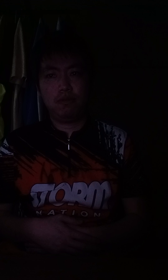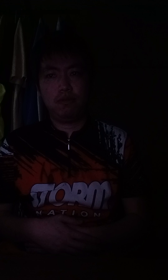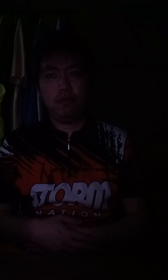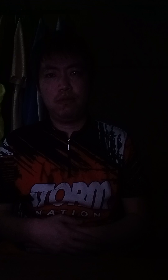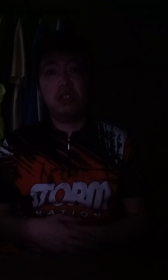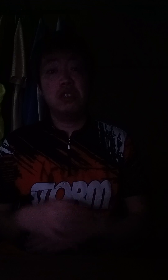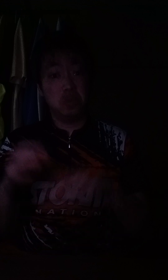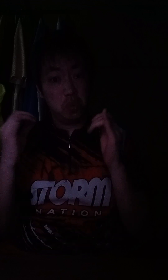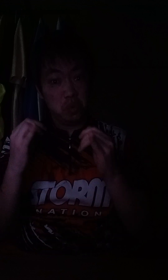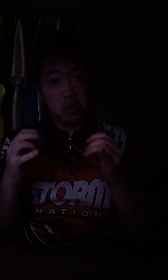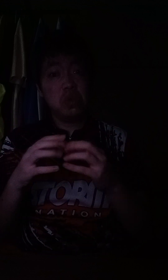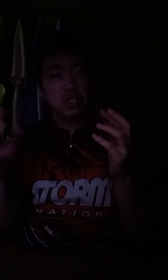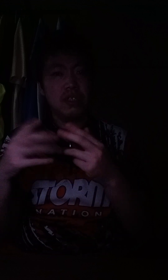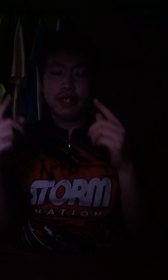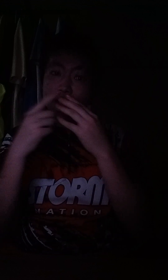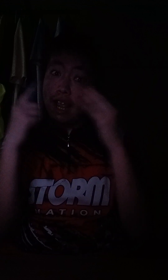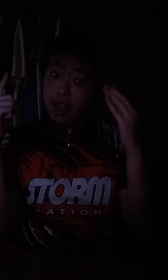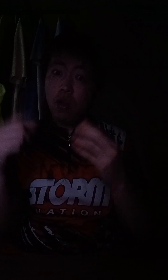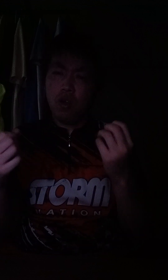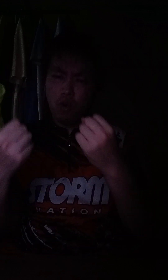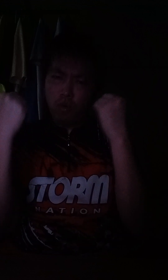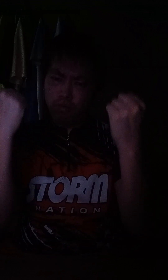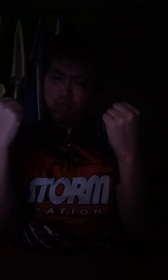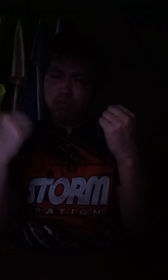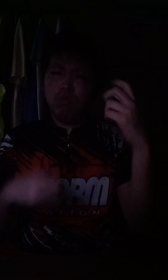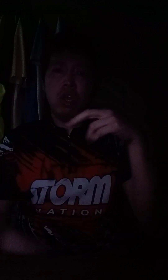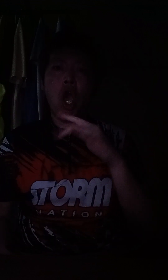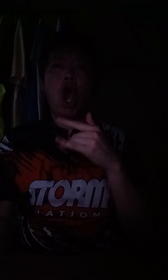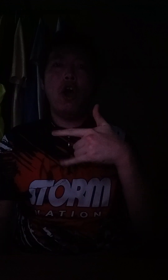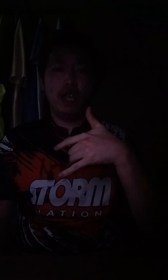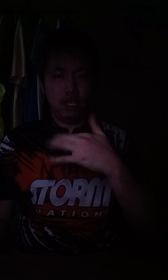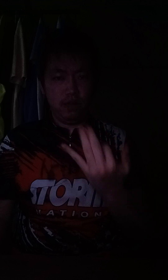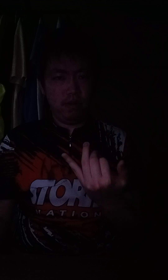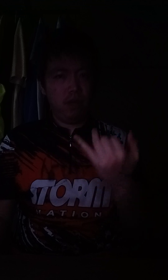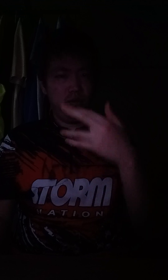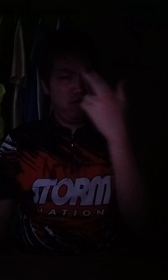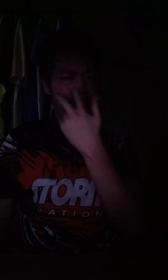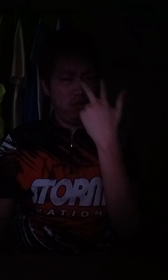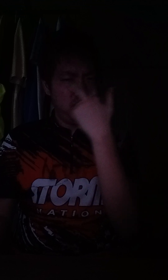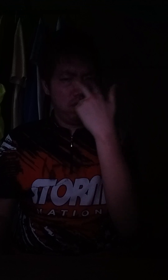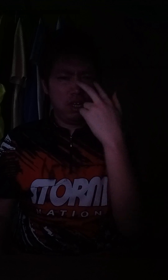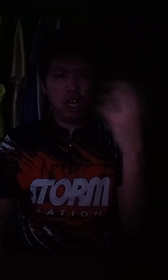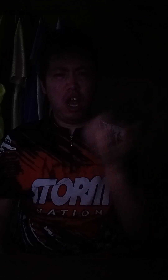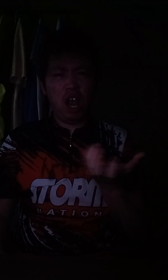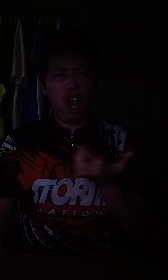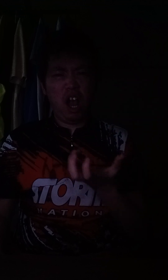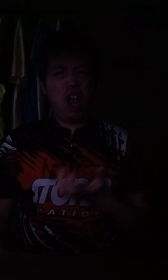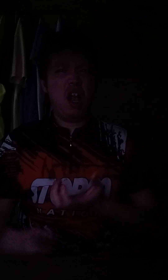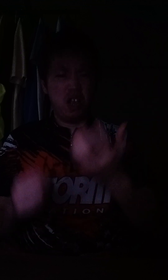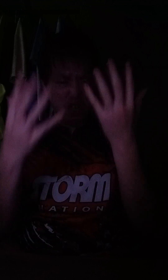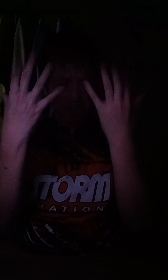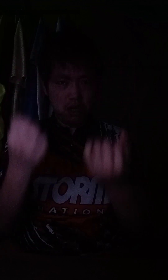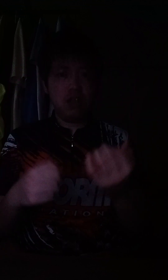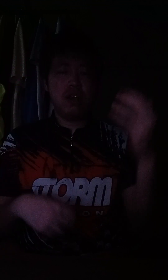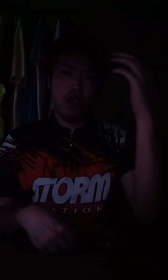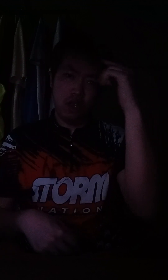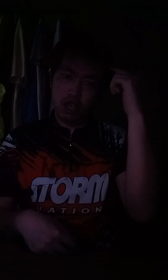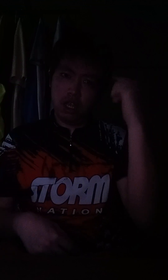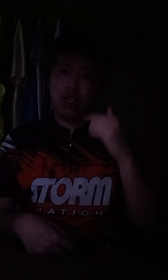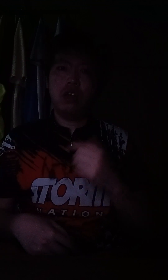겉으로 보기엔 늘 밝고 건강해 보이는 현아지만 눈에 보이지 않는 아픔들이 많은 아이이기에 아빠는